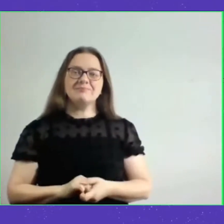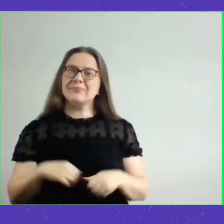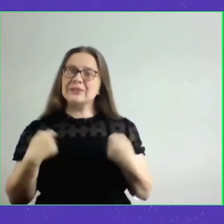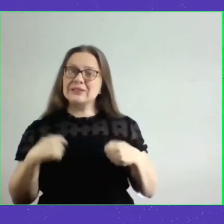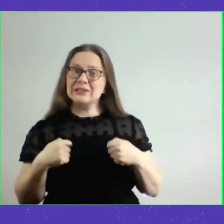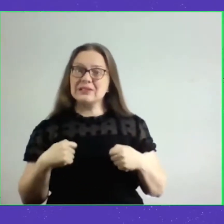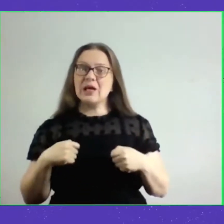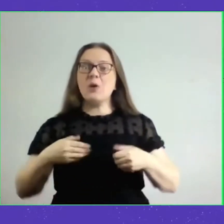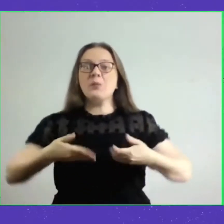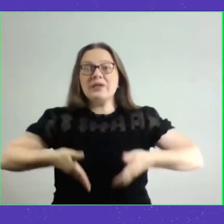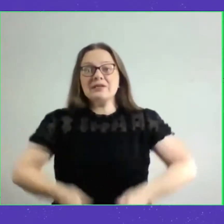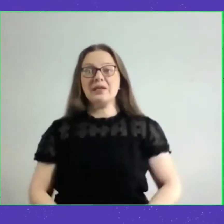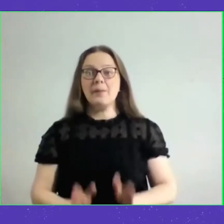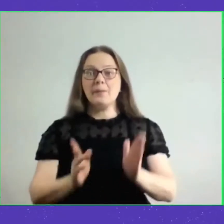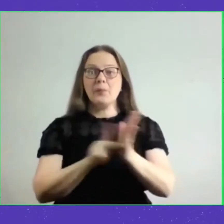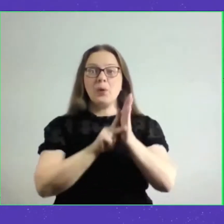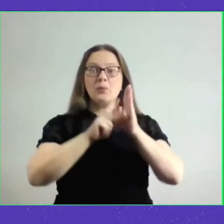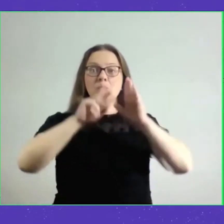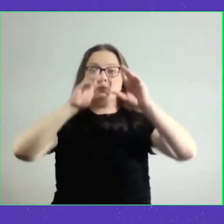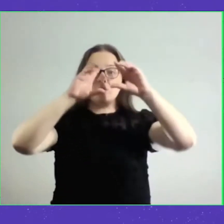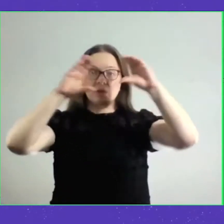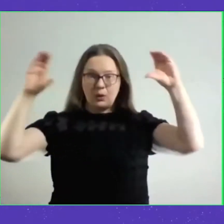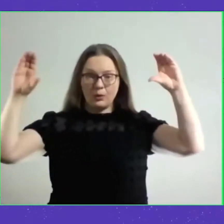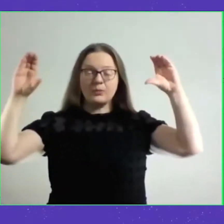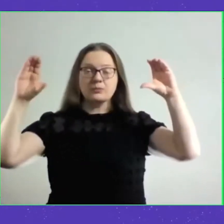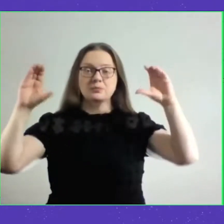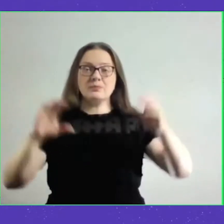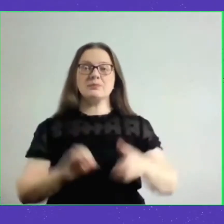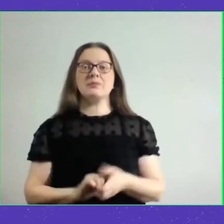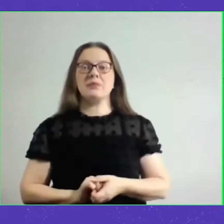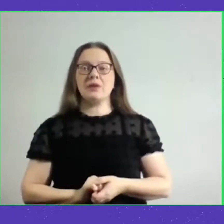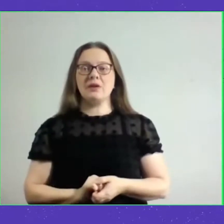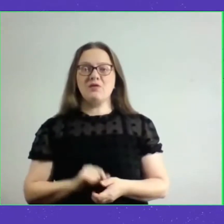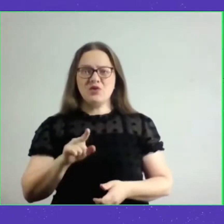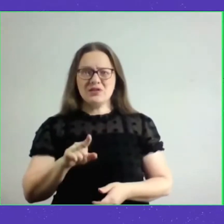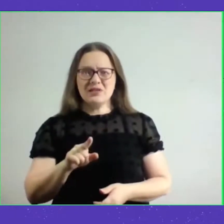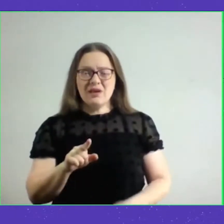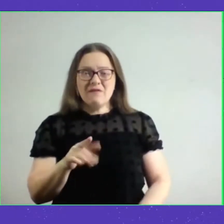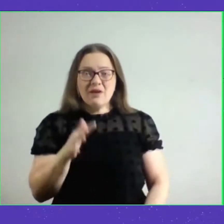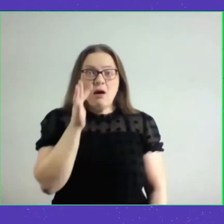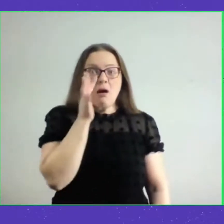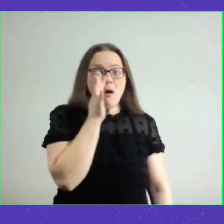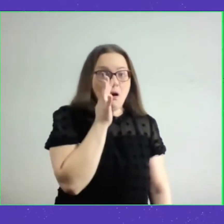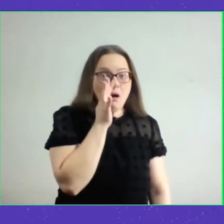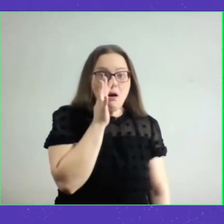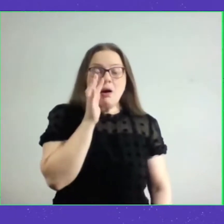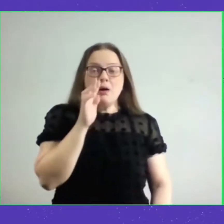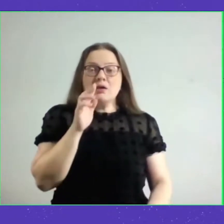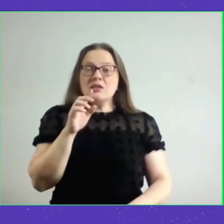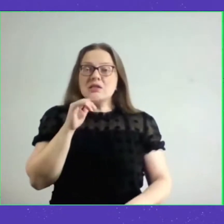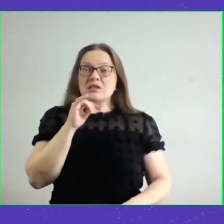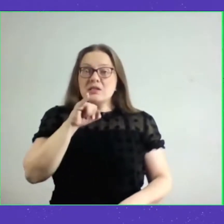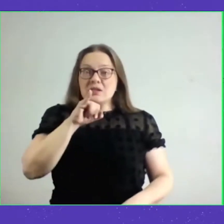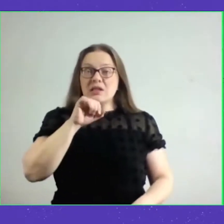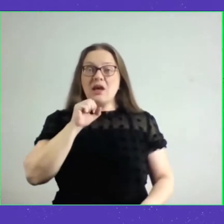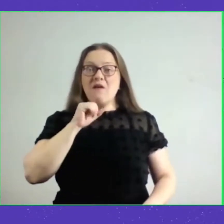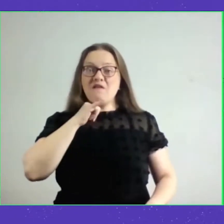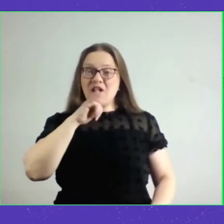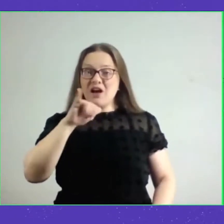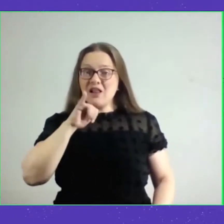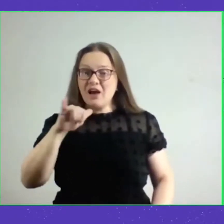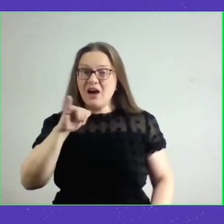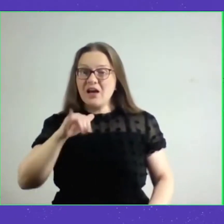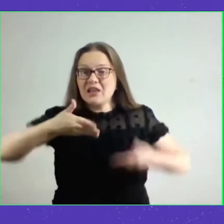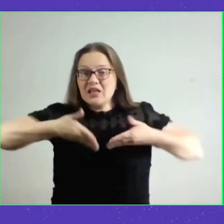versículo 7, não te admires de eu te dizer, importa-vos nascer de novo, nascer